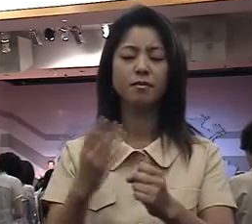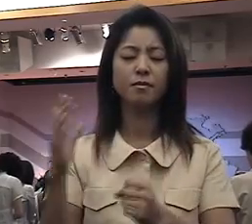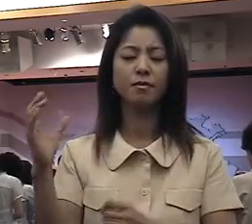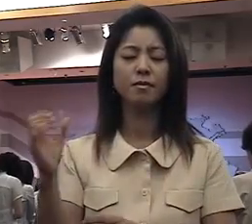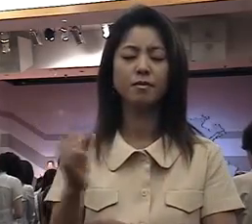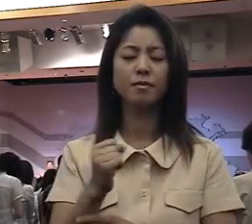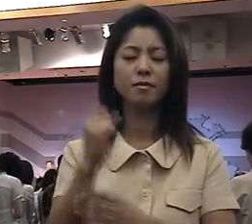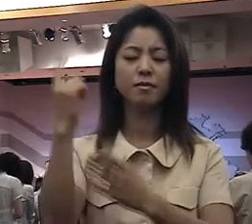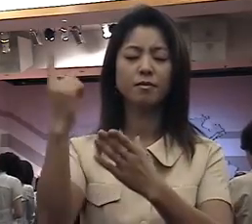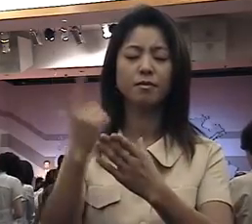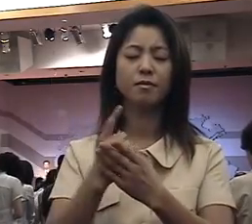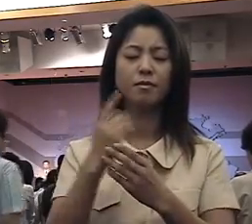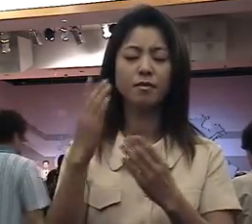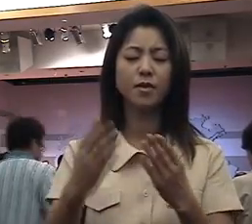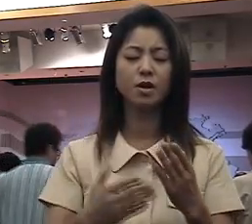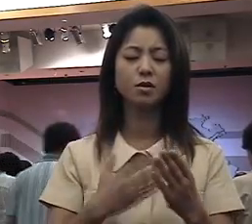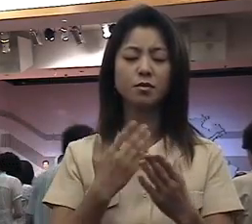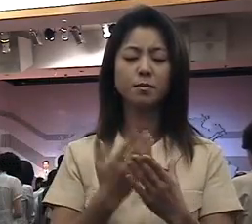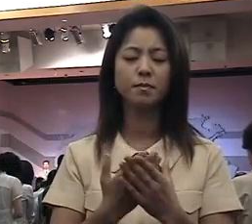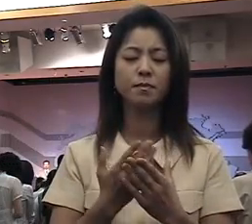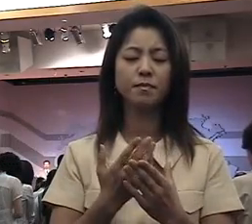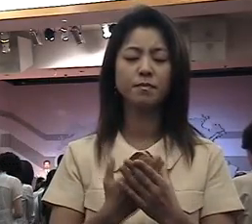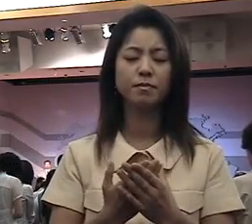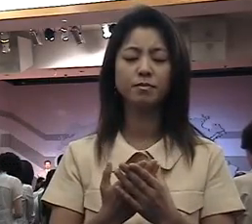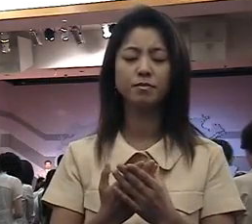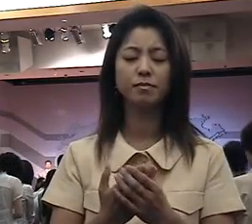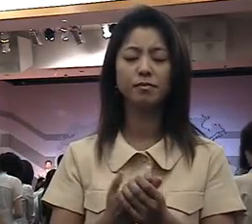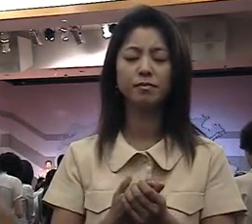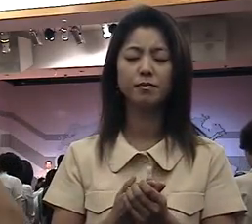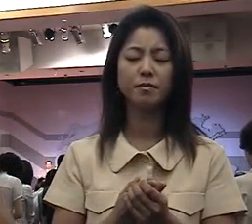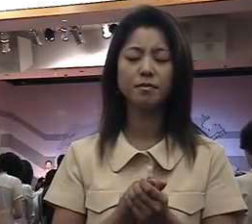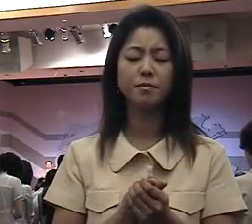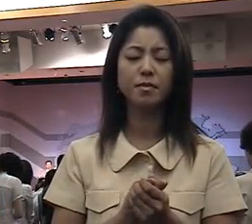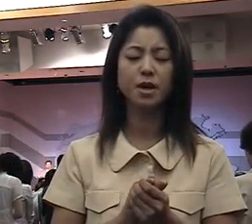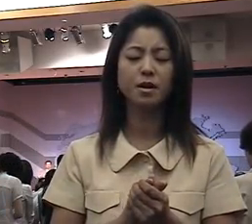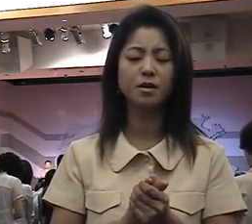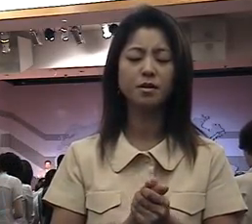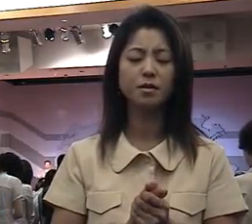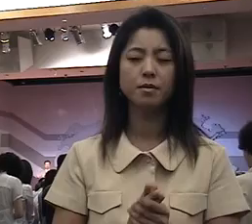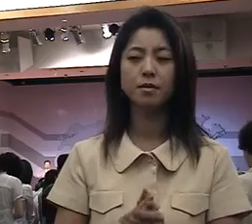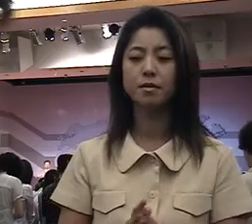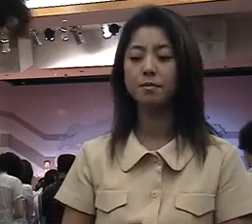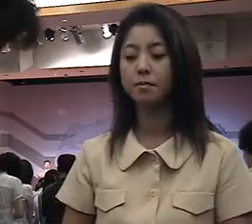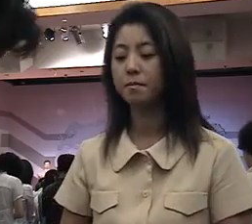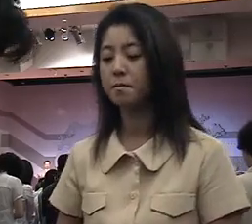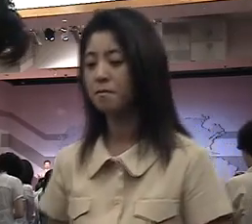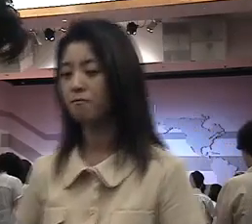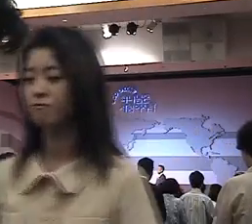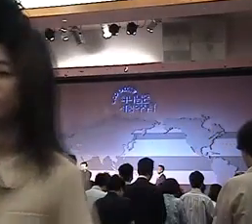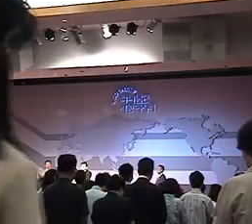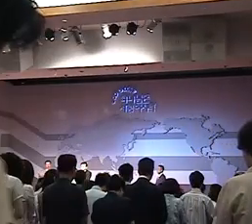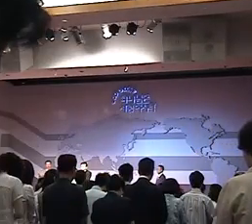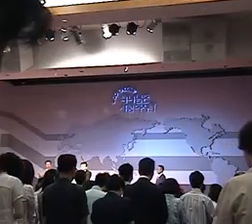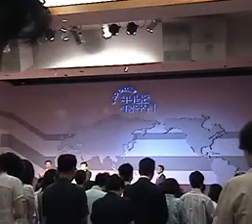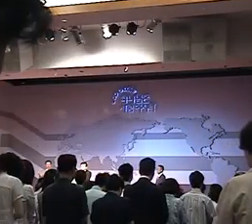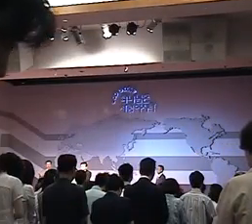말씀을 공부하여 주시옵소서. 주님의 모든 것을 의지합니다. 하나님의 역사를 보시고 하나님의 능력을 할 수 있도록 하나님